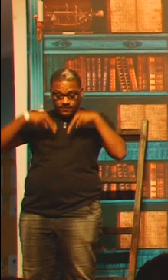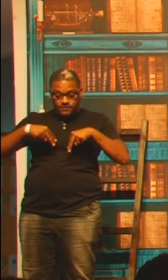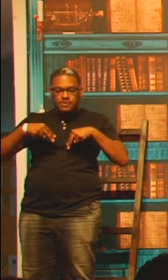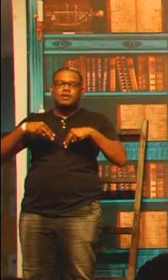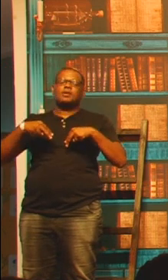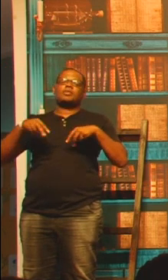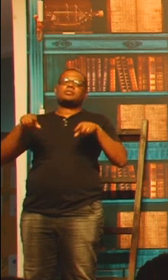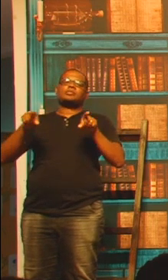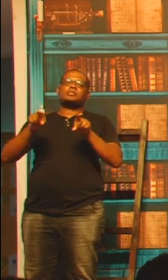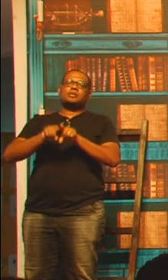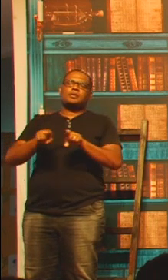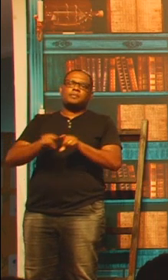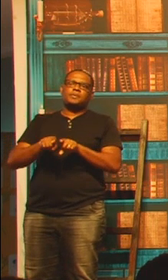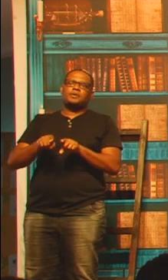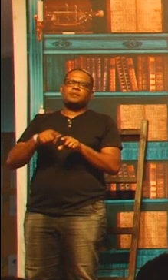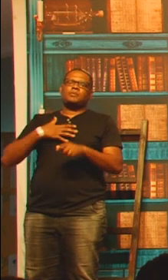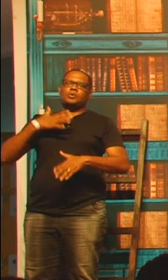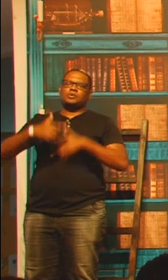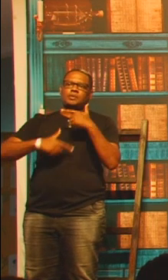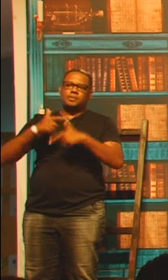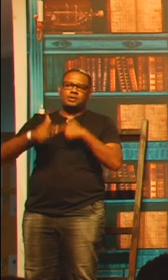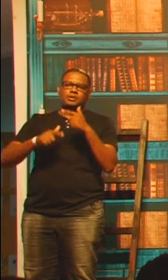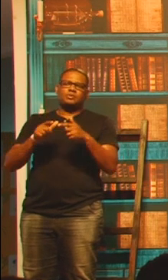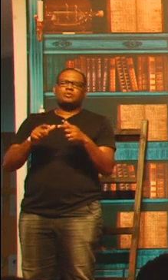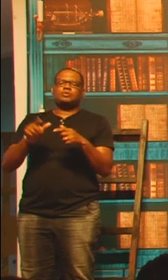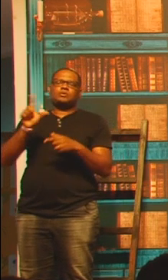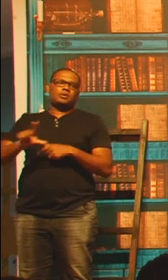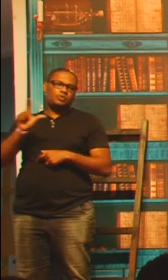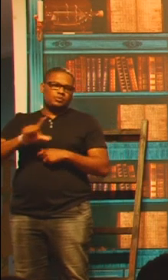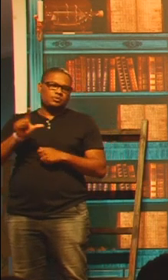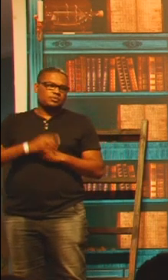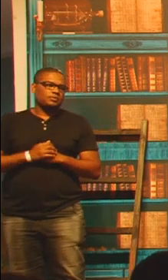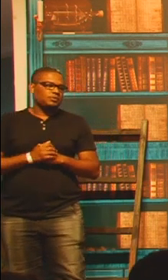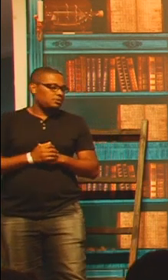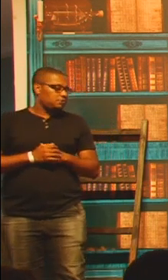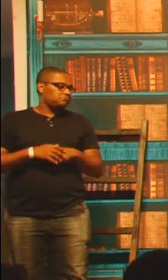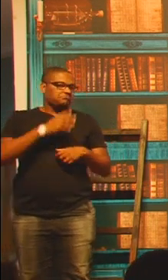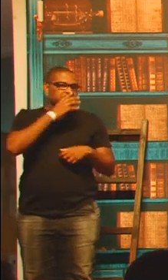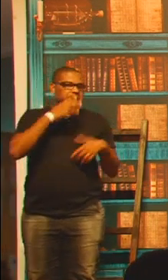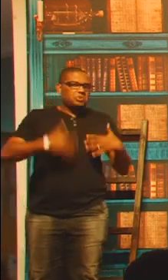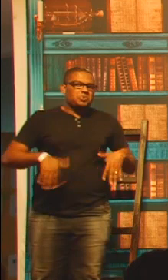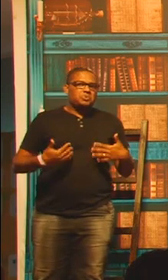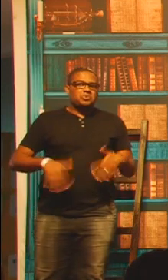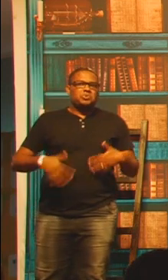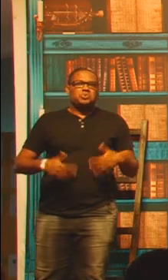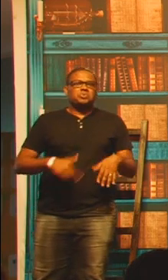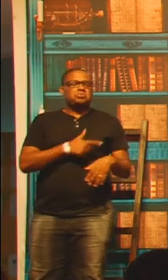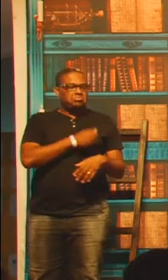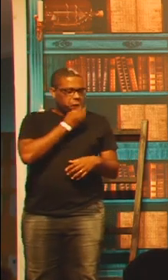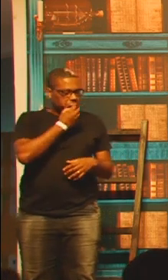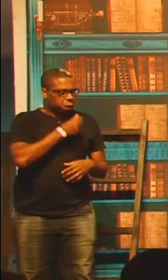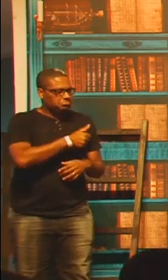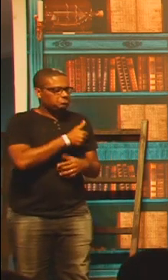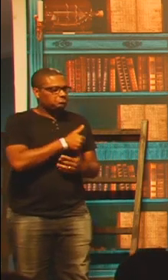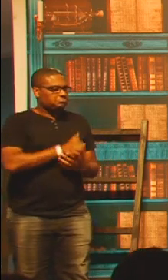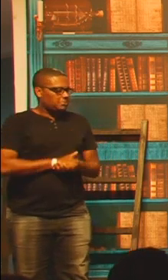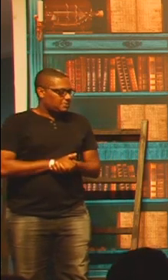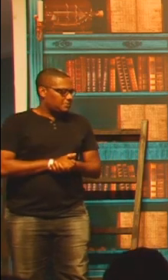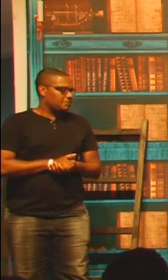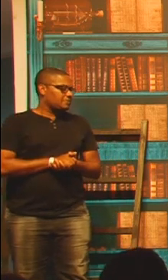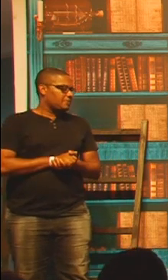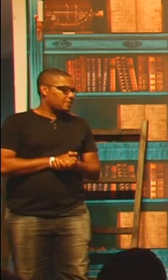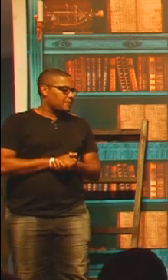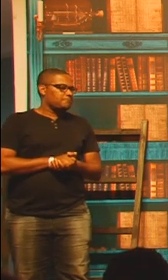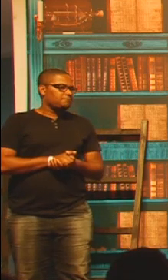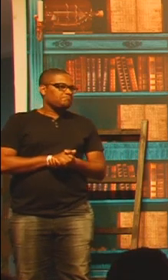assim como para meu trabalho com a literatura. Uau! Que maravilha, não?